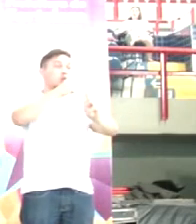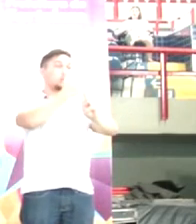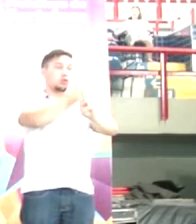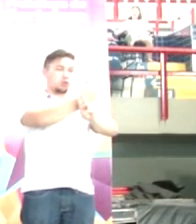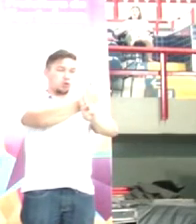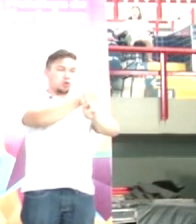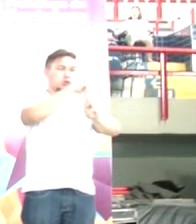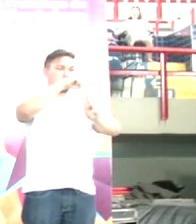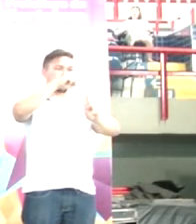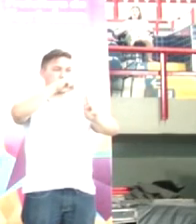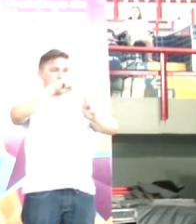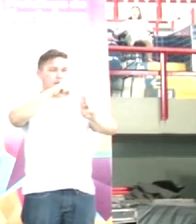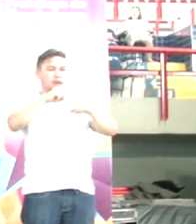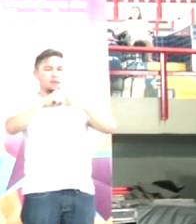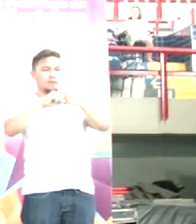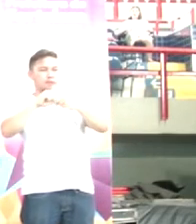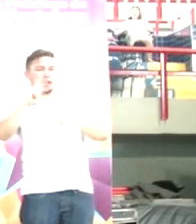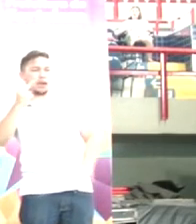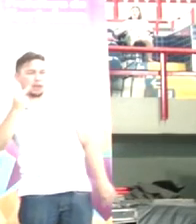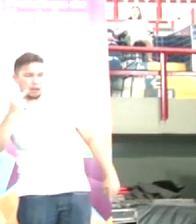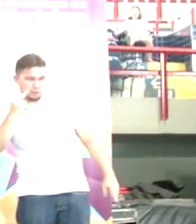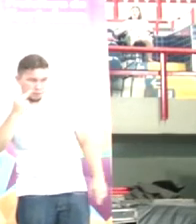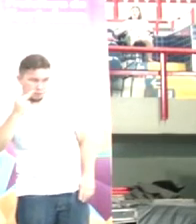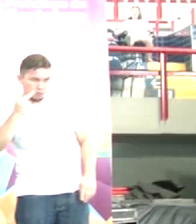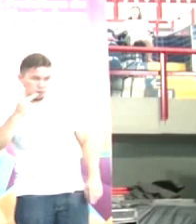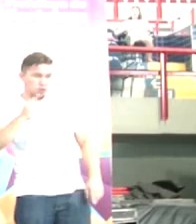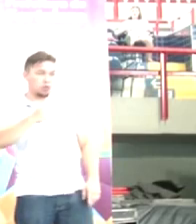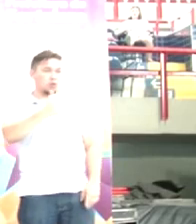2πrh. De novo, qual é a área lateral do cilindro?